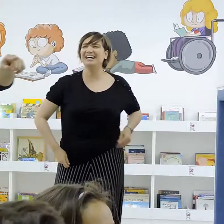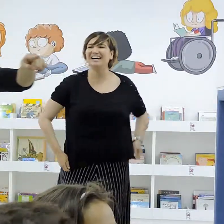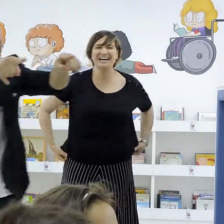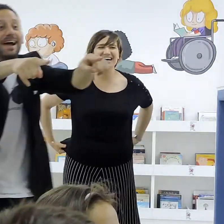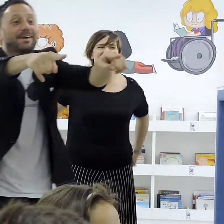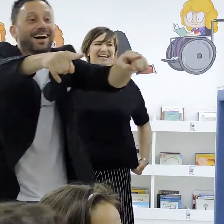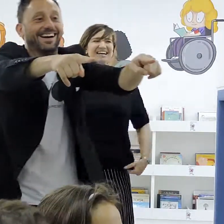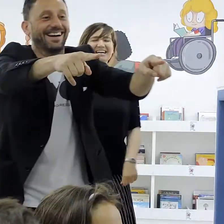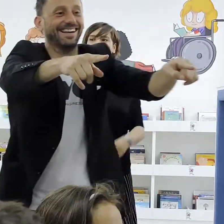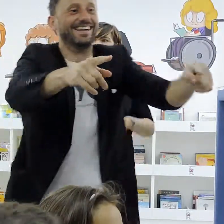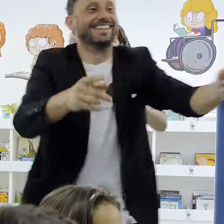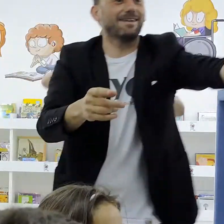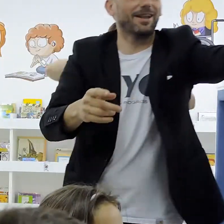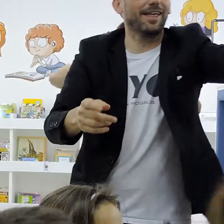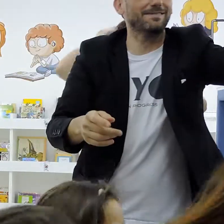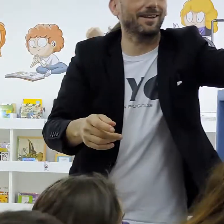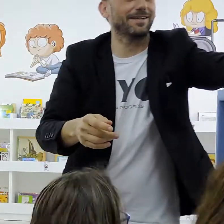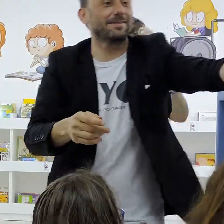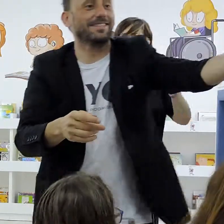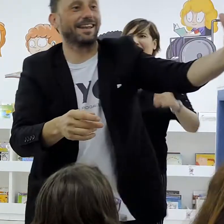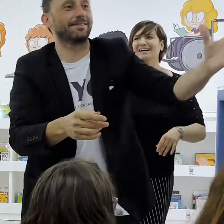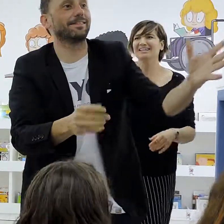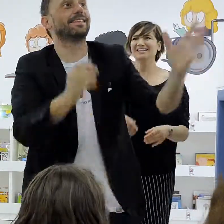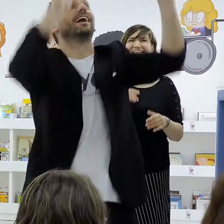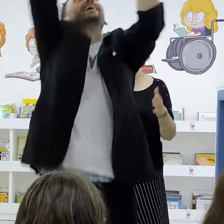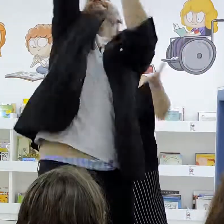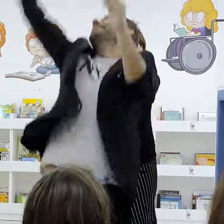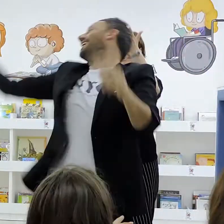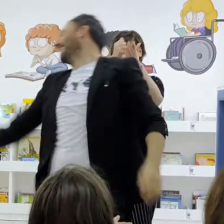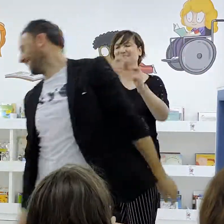¡Pensé que la mataba! Dámelo, es mentira.